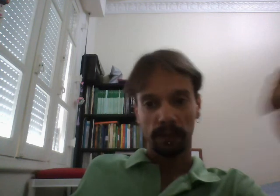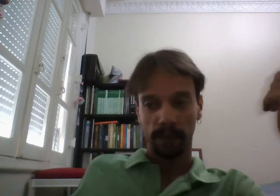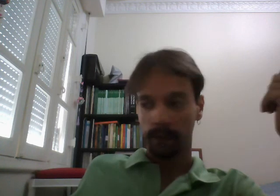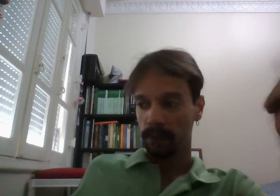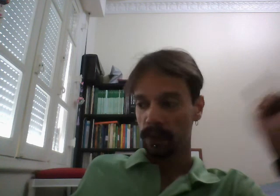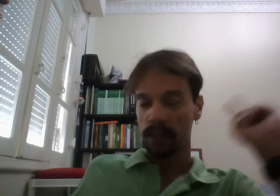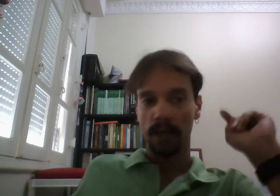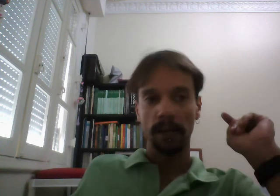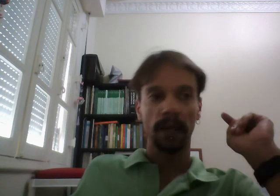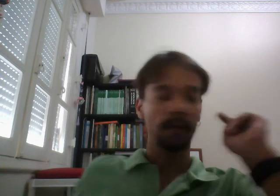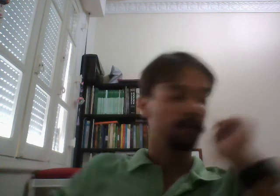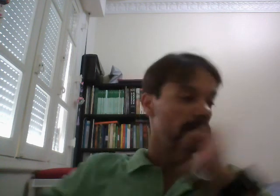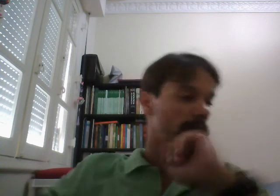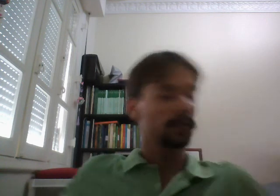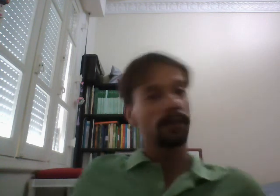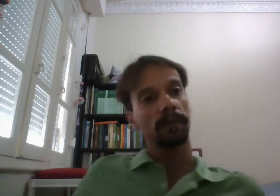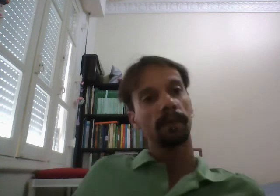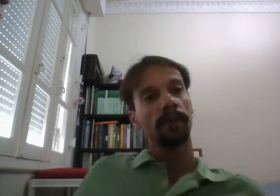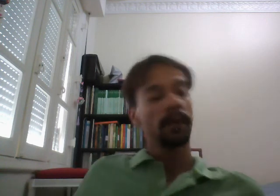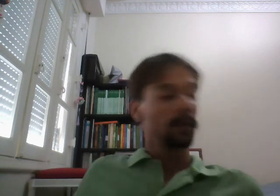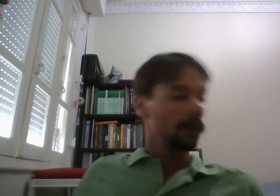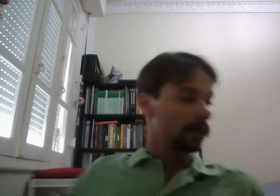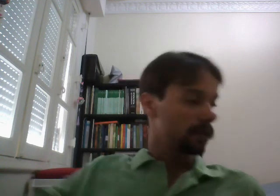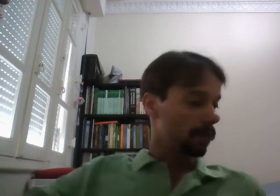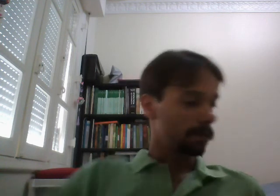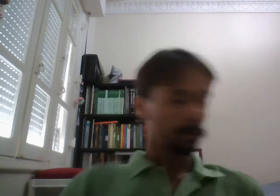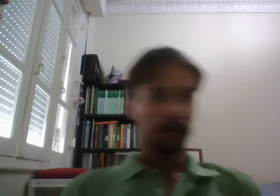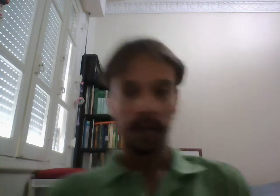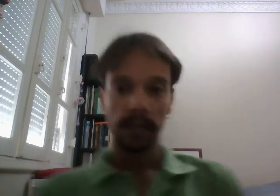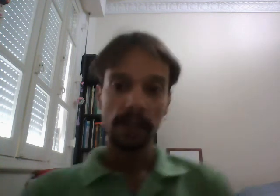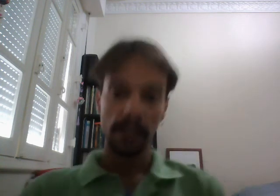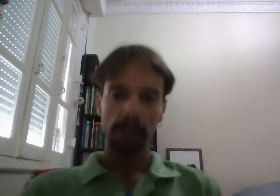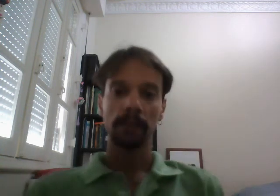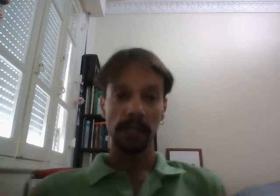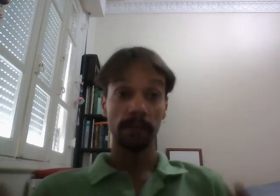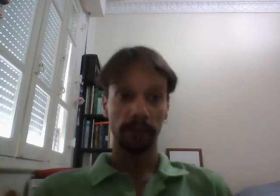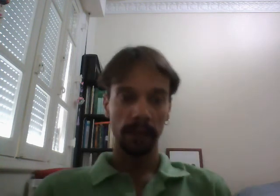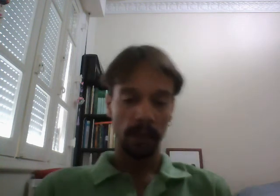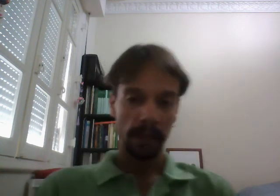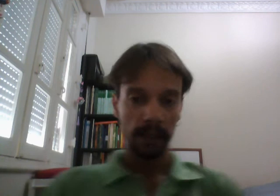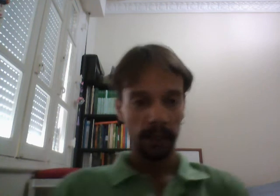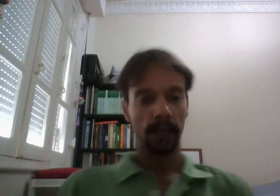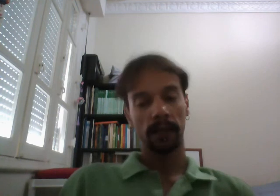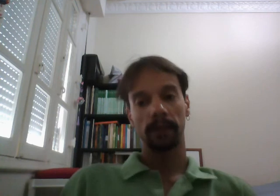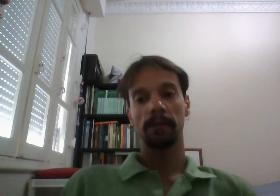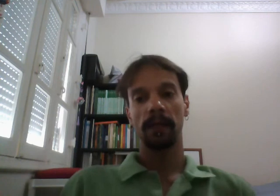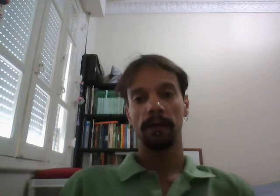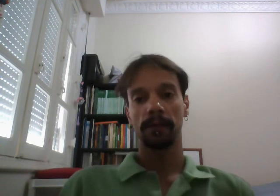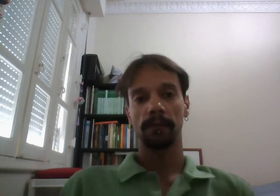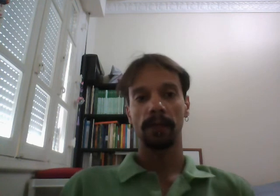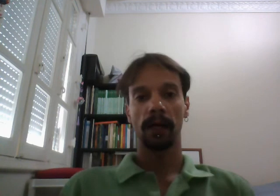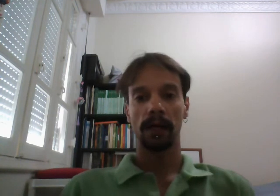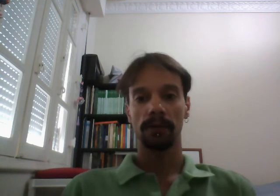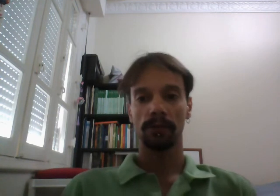vídeo, vocês sabem que é referente à questão que está postada em cima, mas eu vou dar uma lida nela também, se por acaso